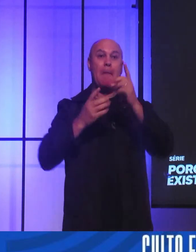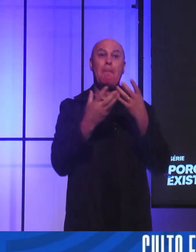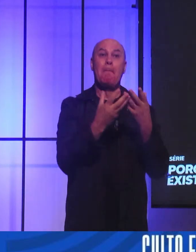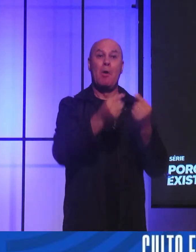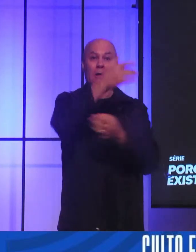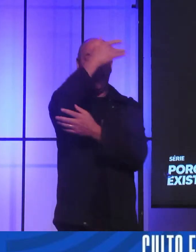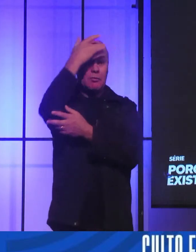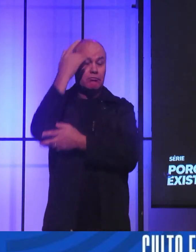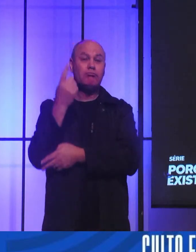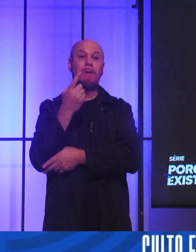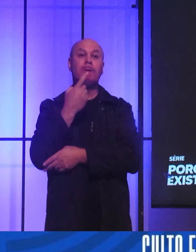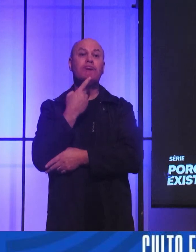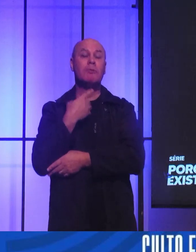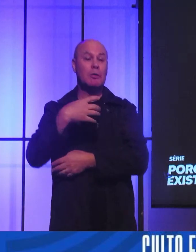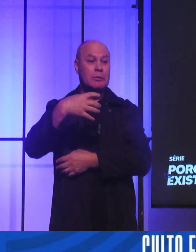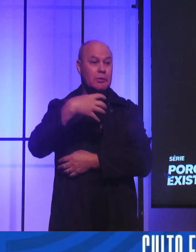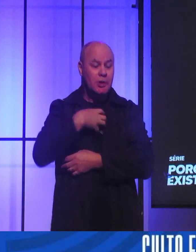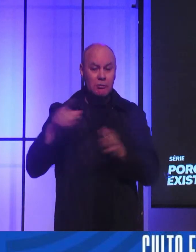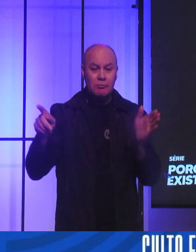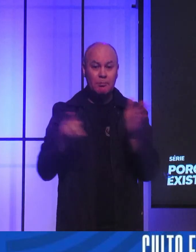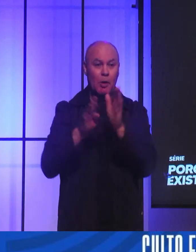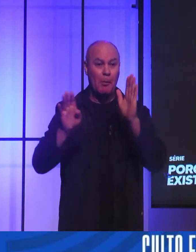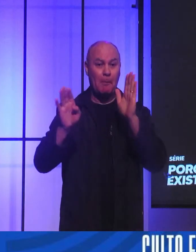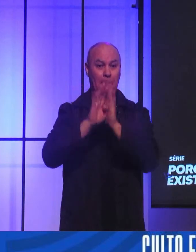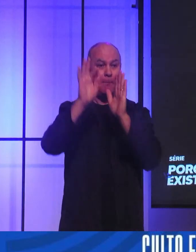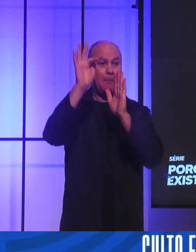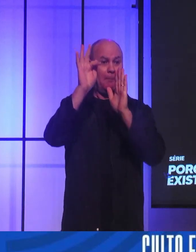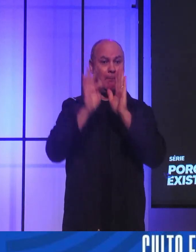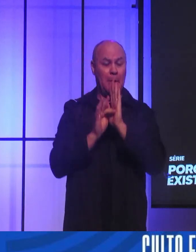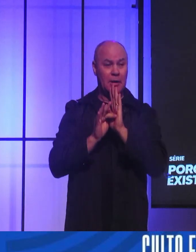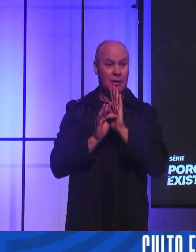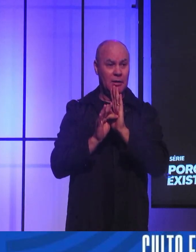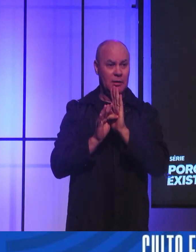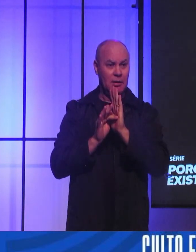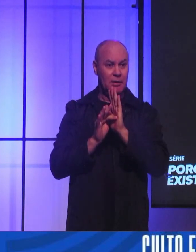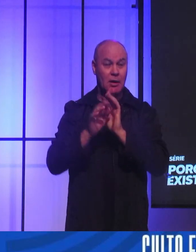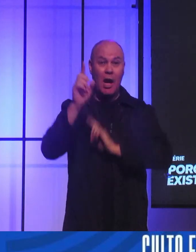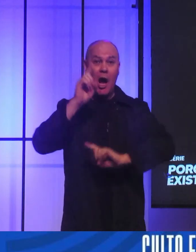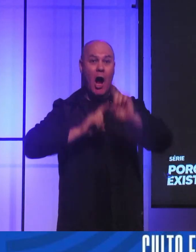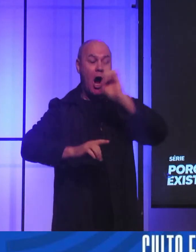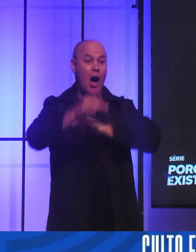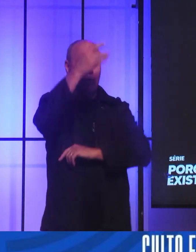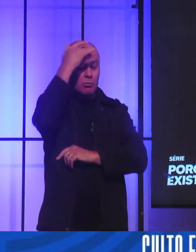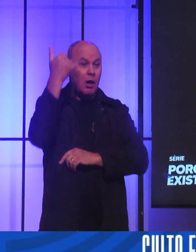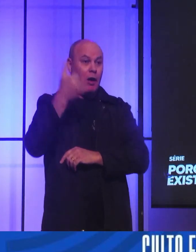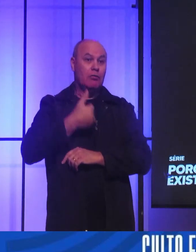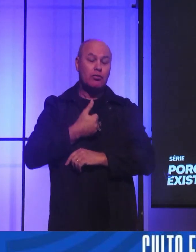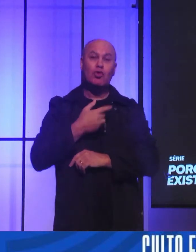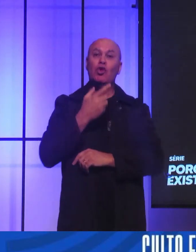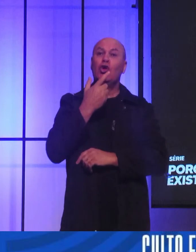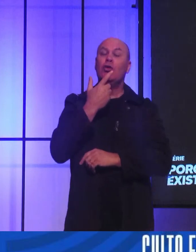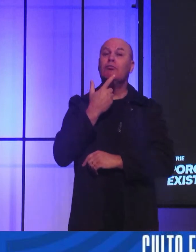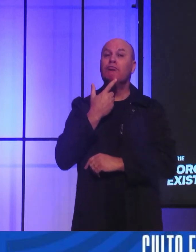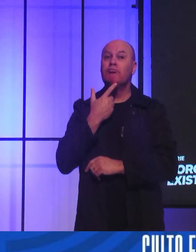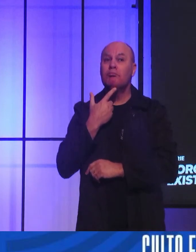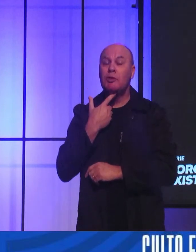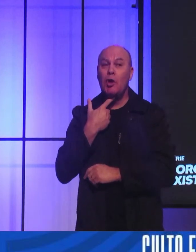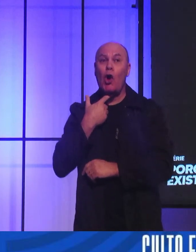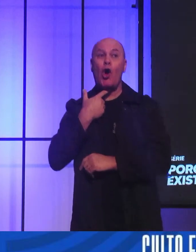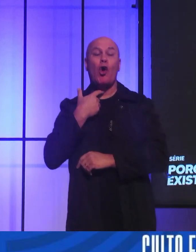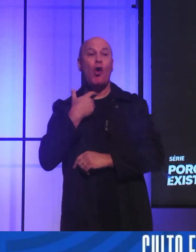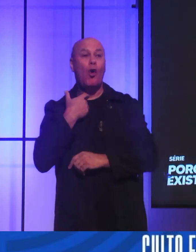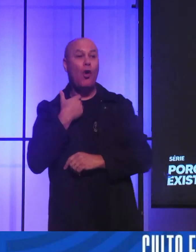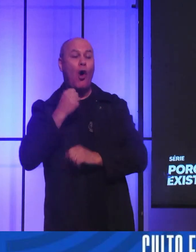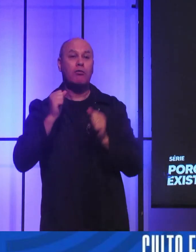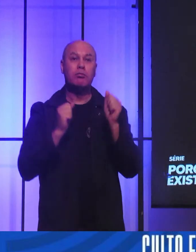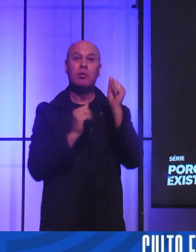se você vem até a Filadélfia e você gosta do como somos, como fizemos as coisas, você precisa se identificar com